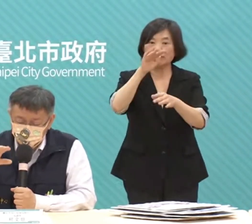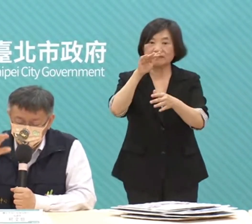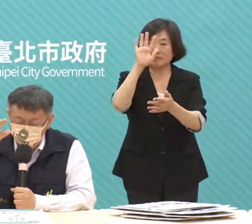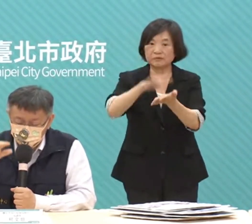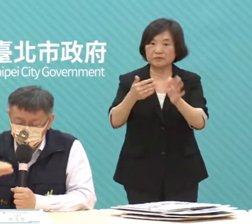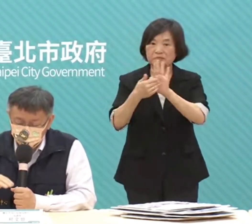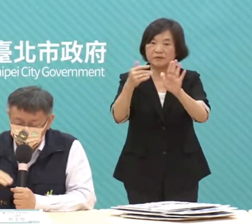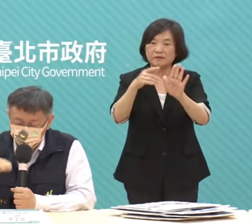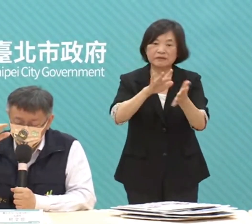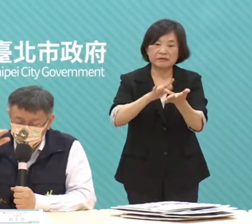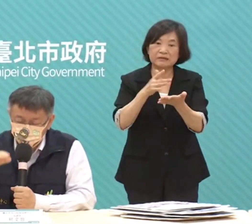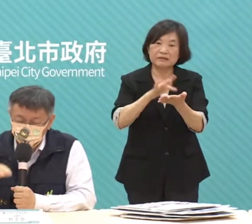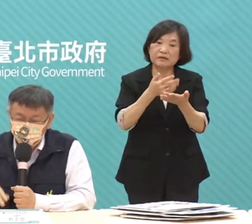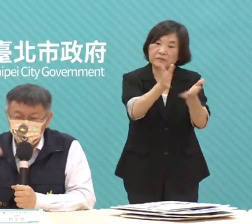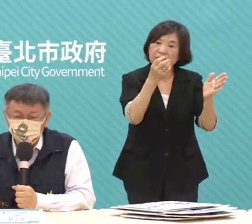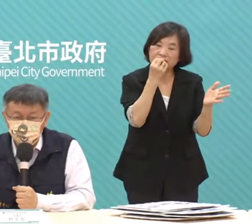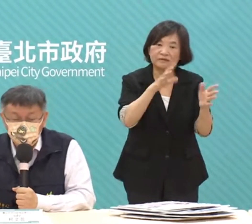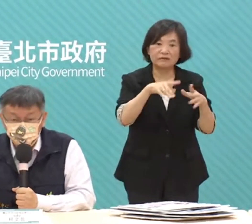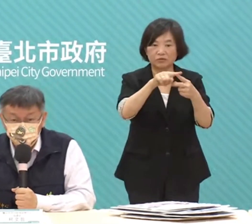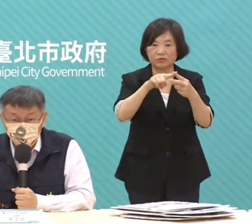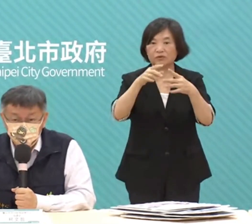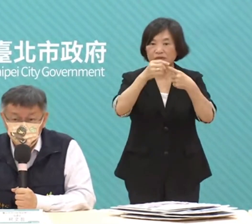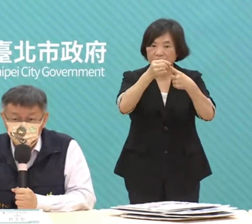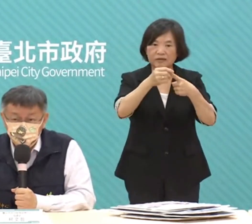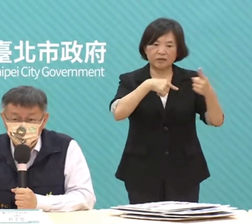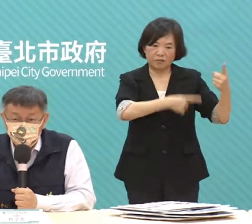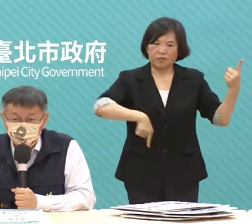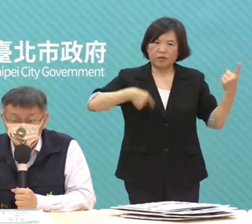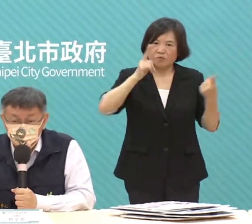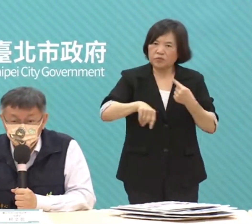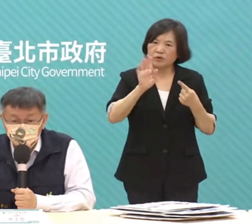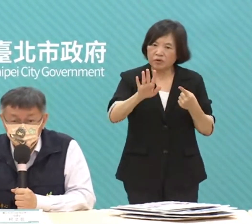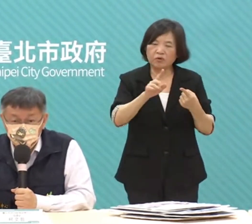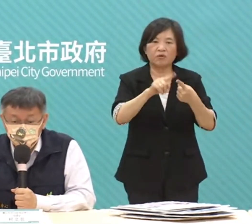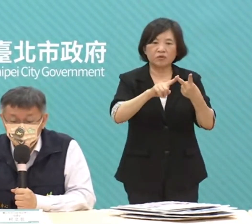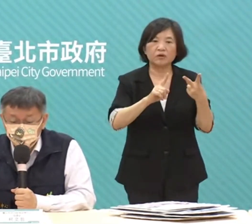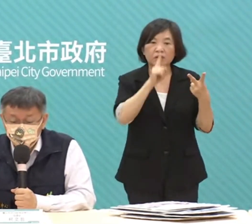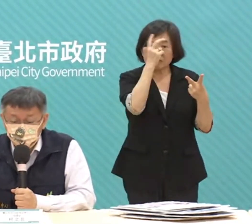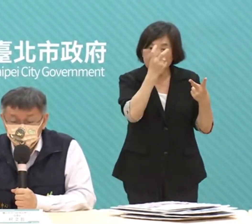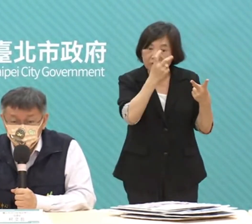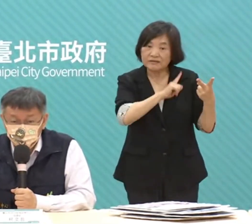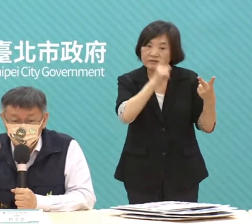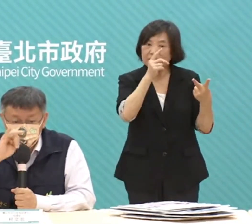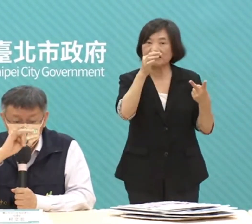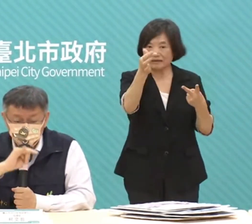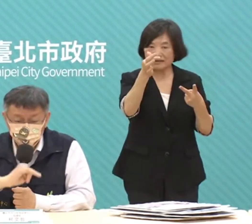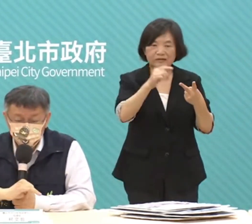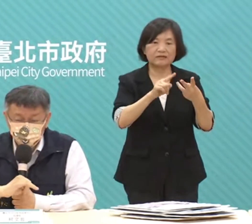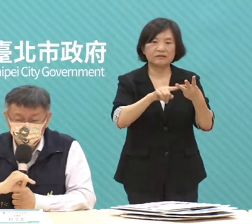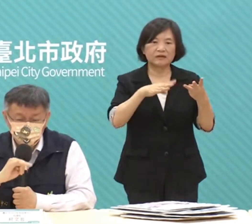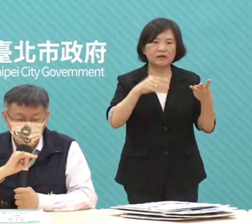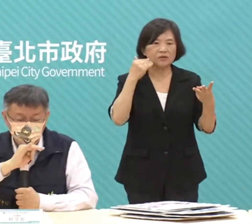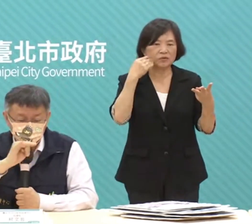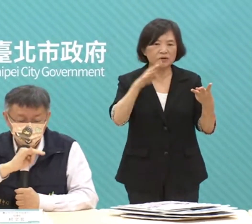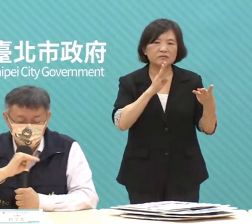还是有五个步骤。第一要有症状，第二快筛阳，第三它符合适应